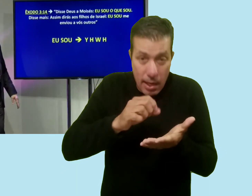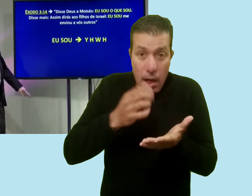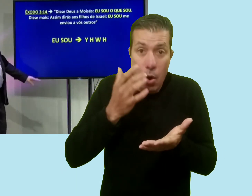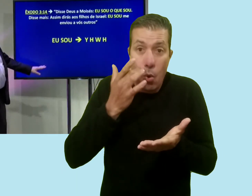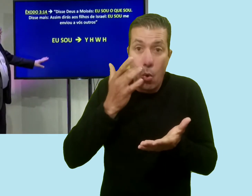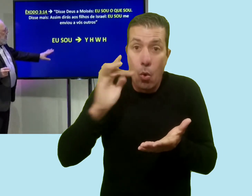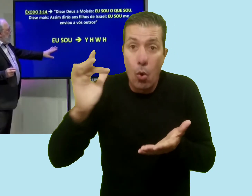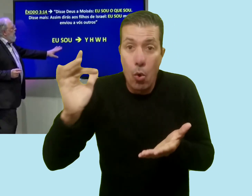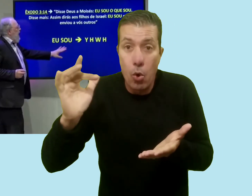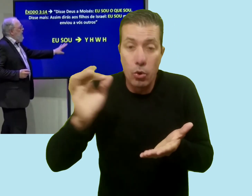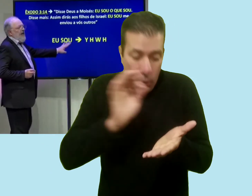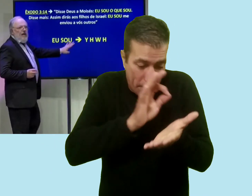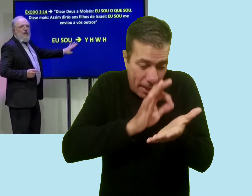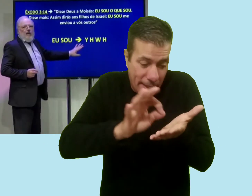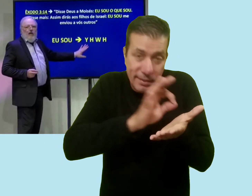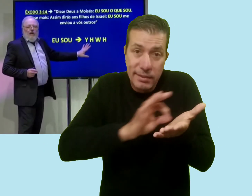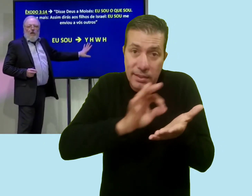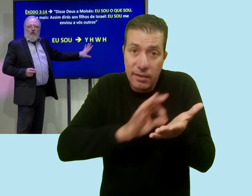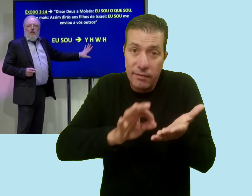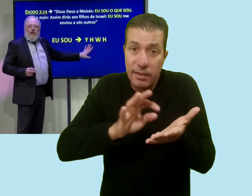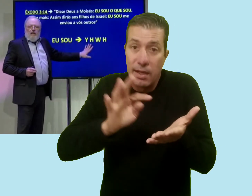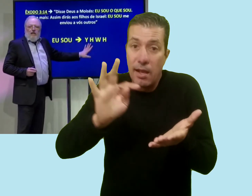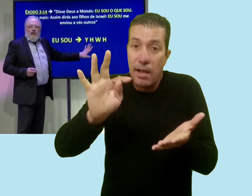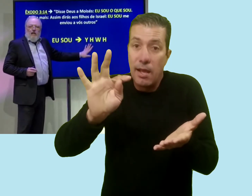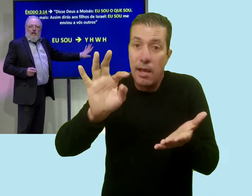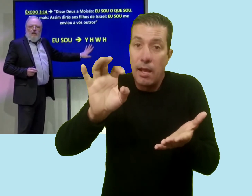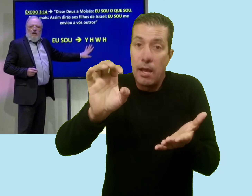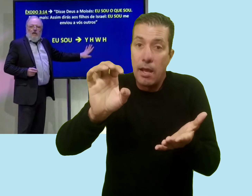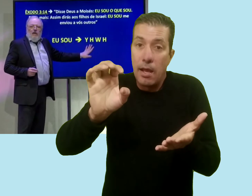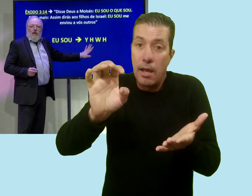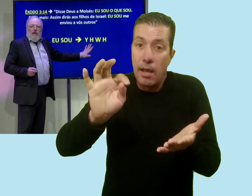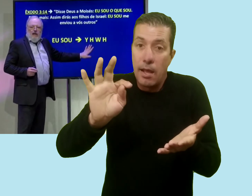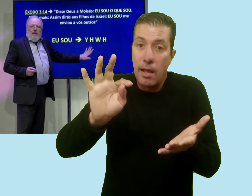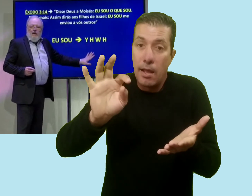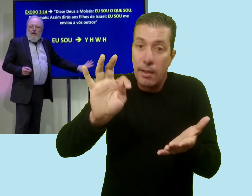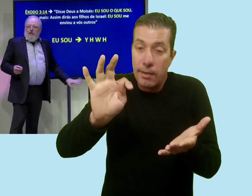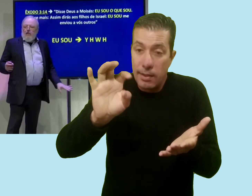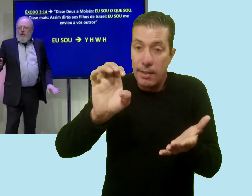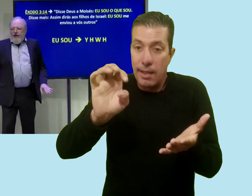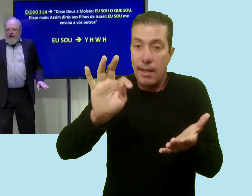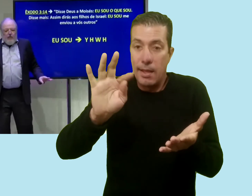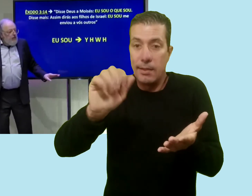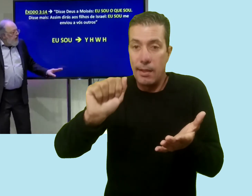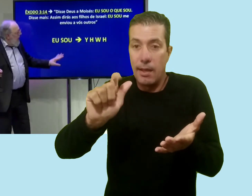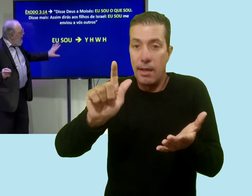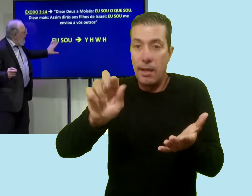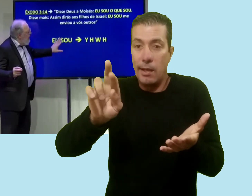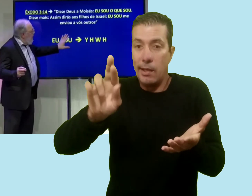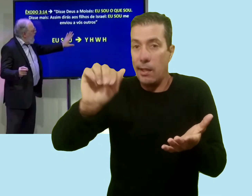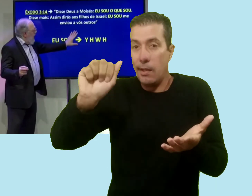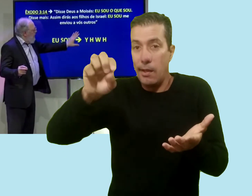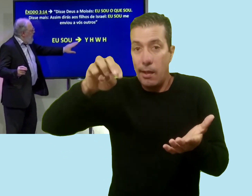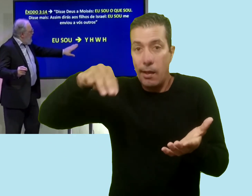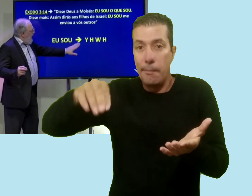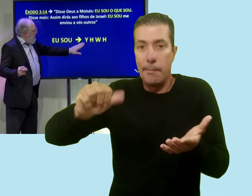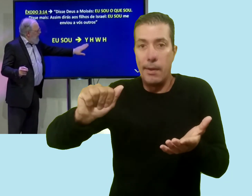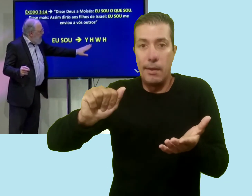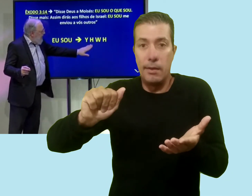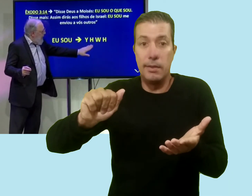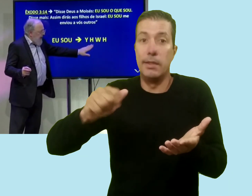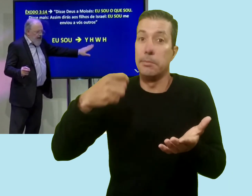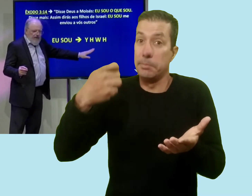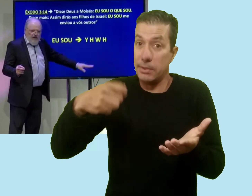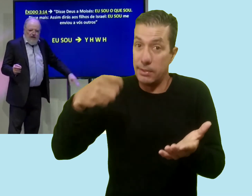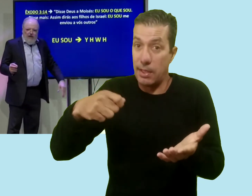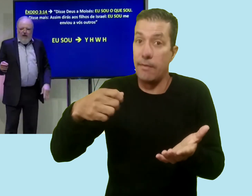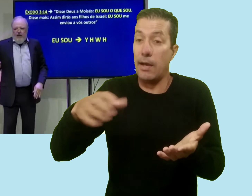era usada só para escrever esse tetagrama aqui, 4 letras, tetagrama. Tá? Então o camarada, quando chegava aqui para copiar a Bíblia, chegava